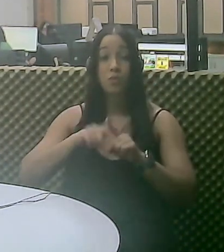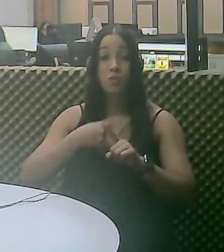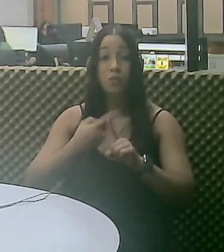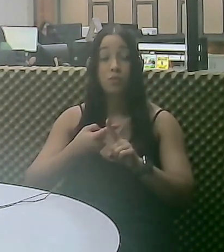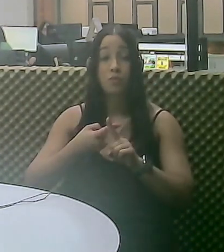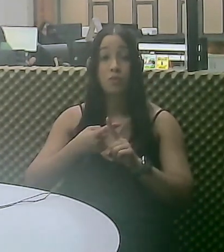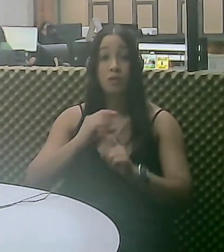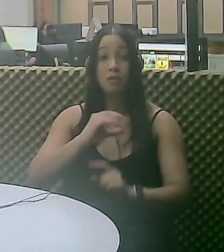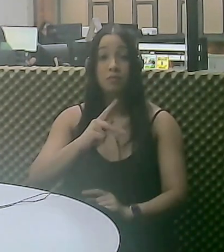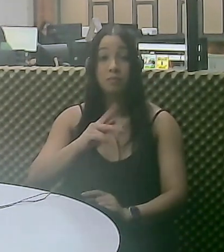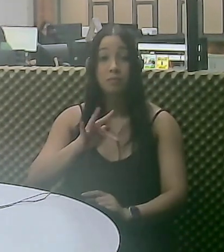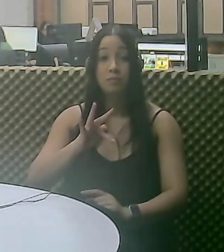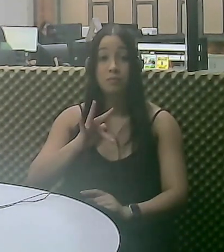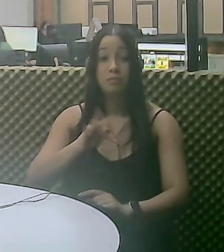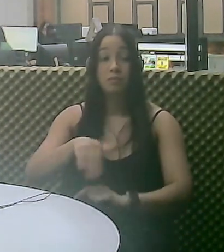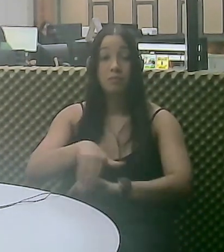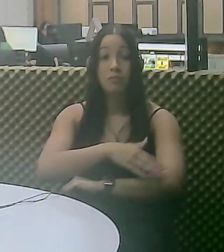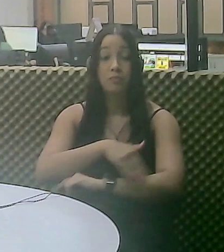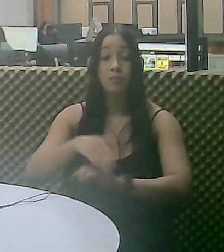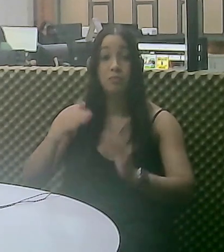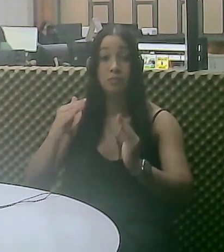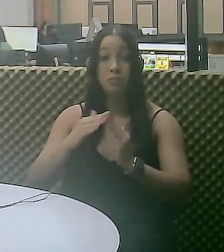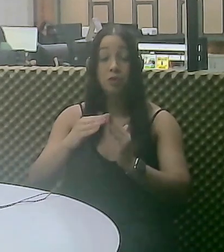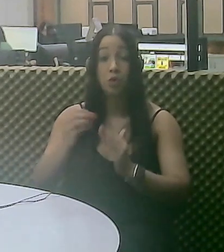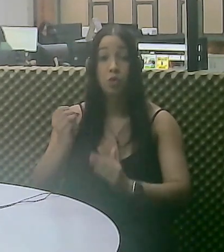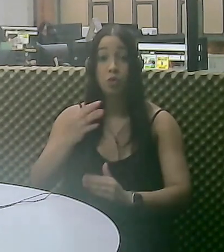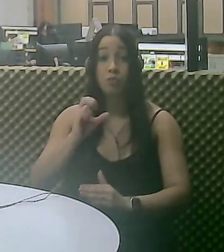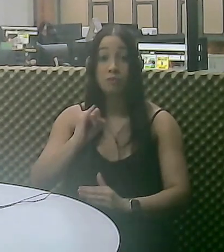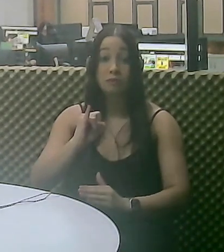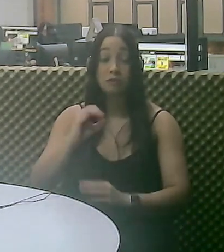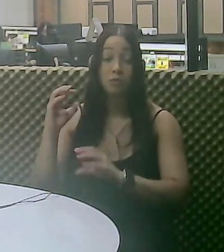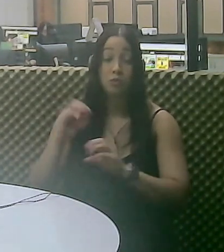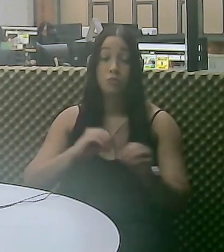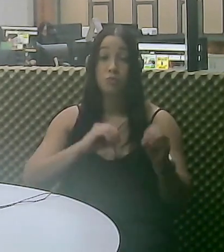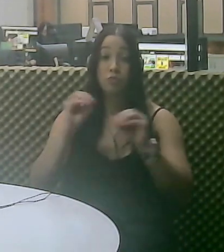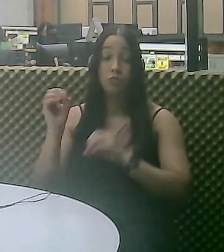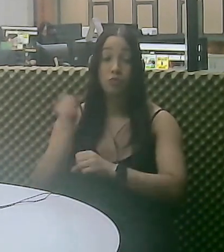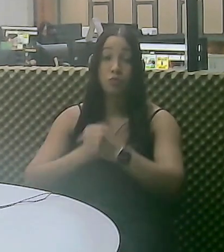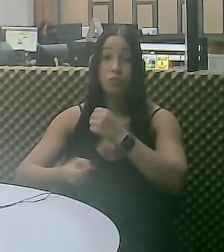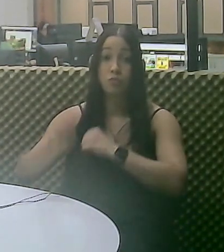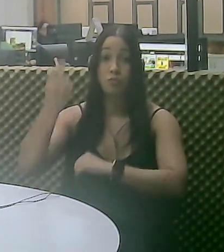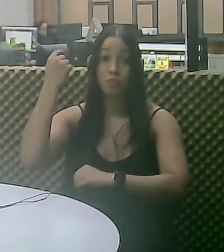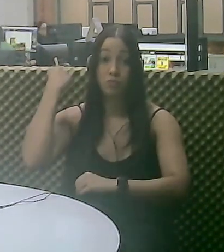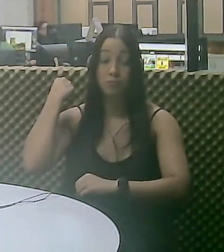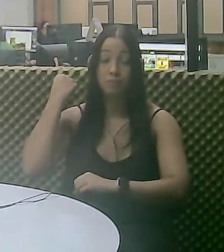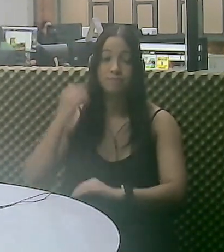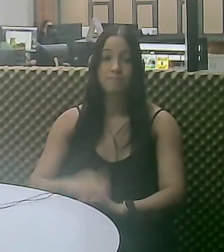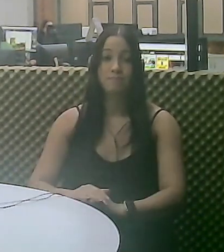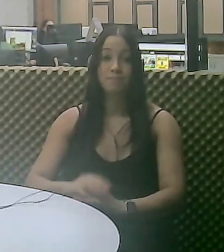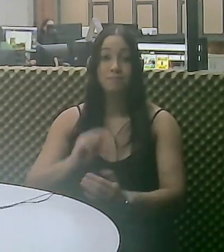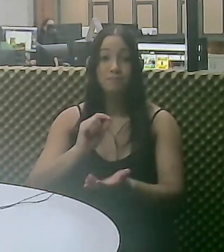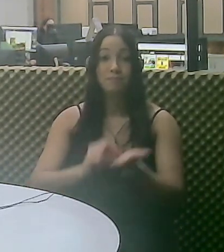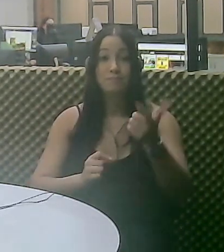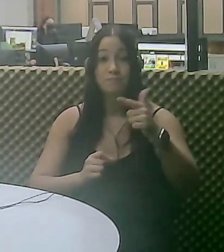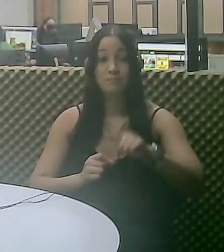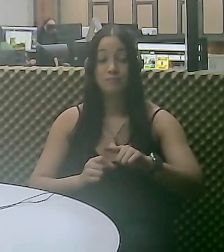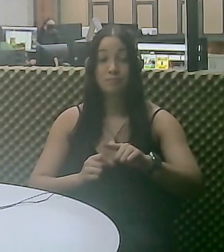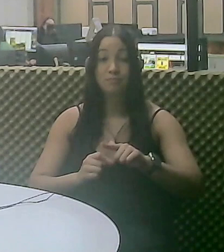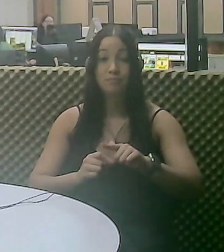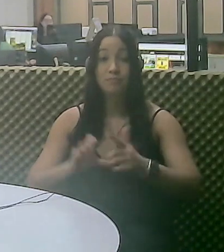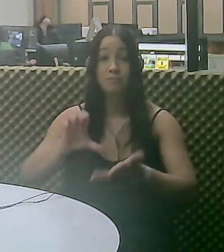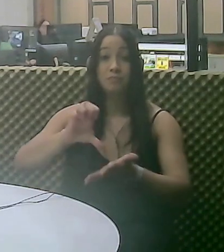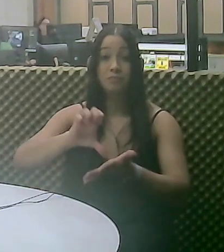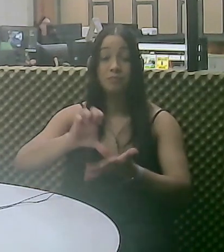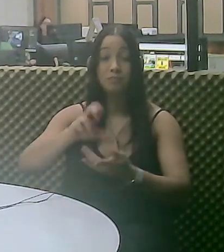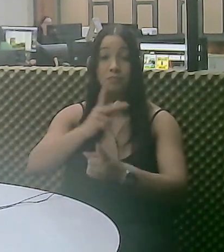foto, CPF e comprovante de endereço recente, caso tenha se mudado no último ano. O recadastramento é feito na